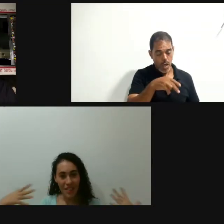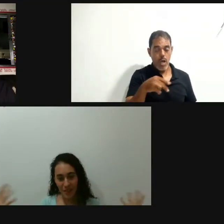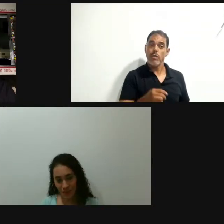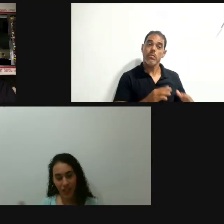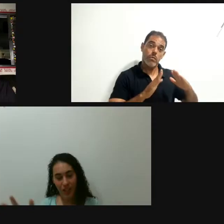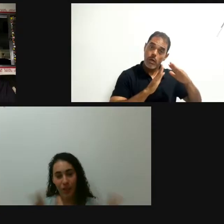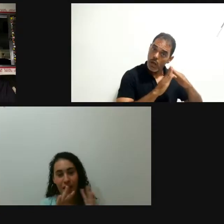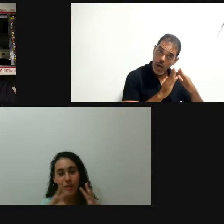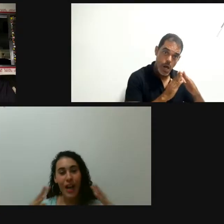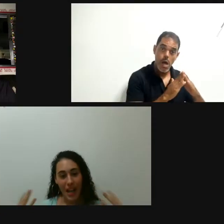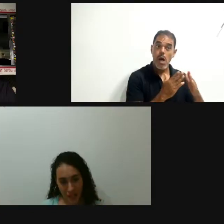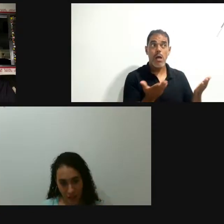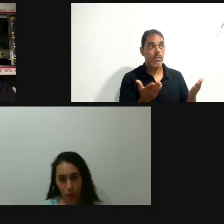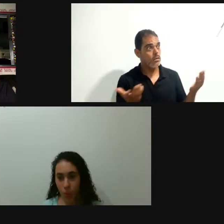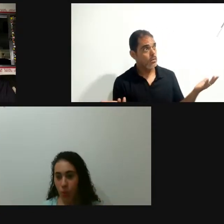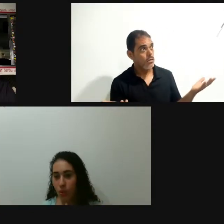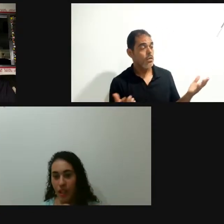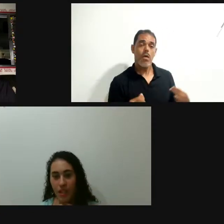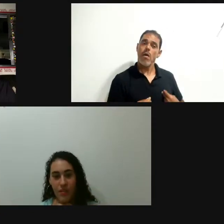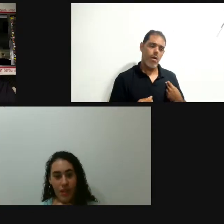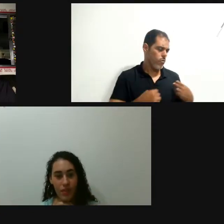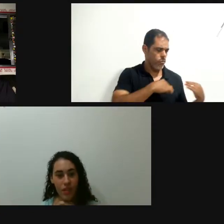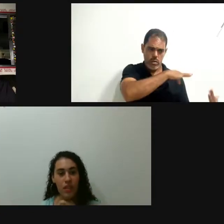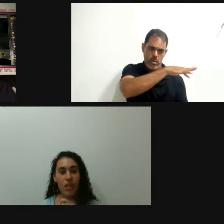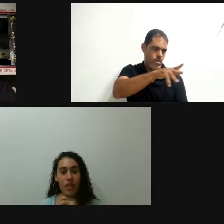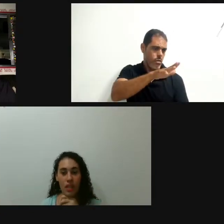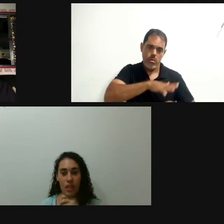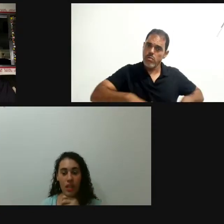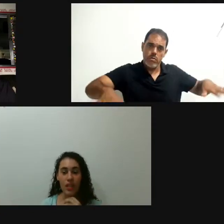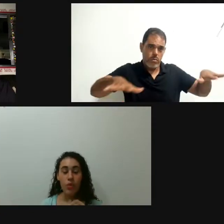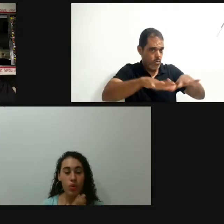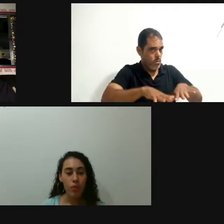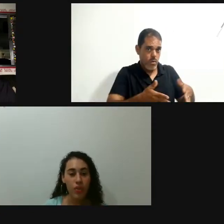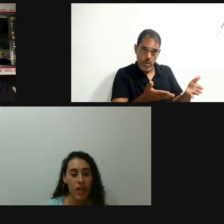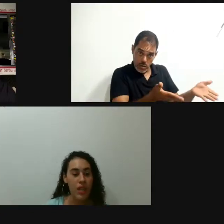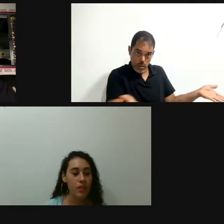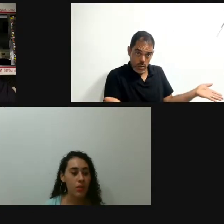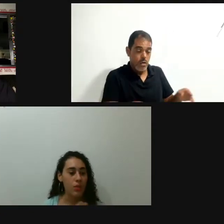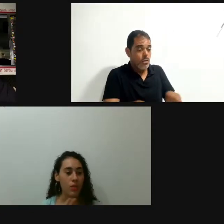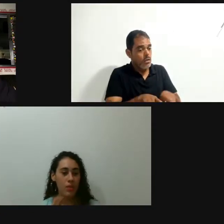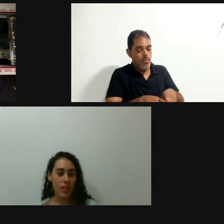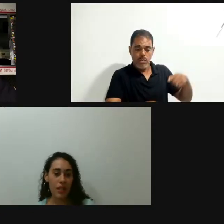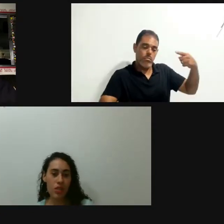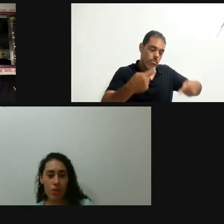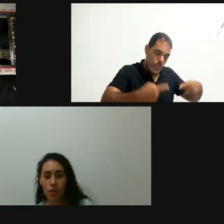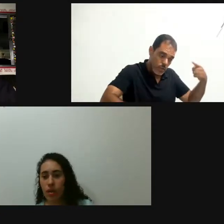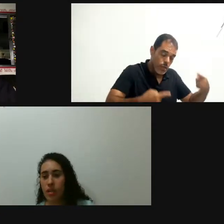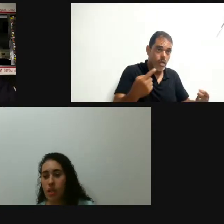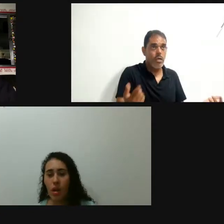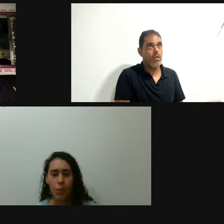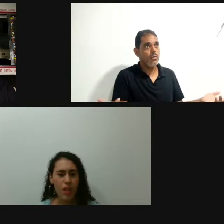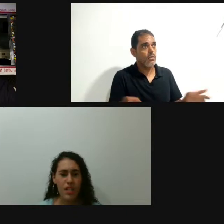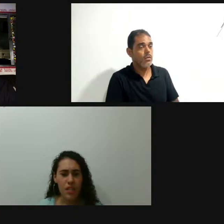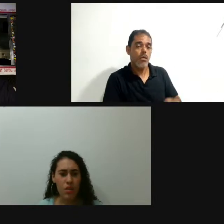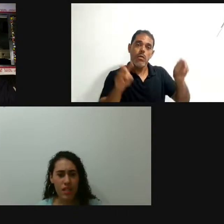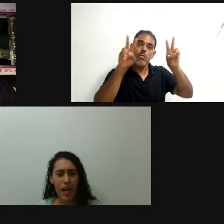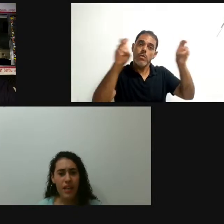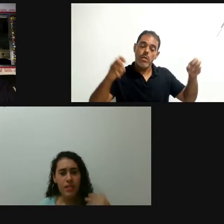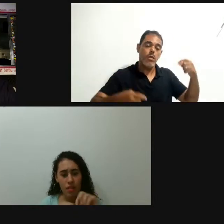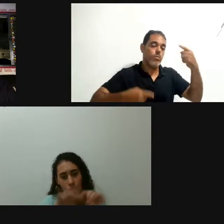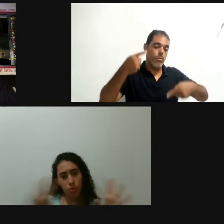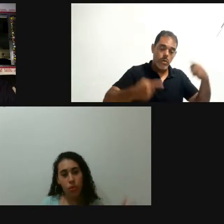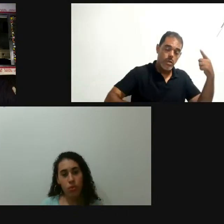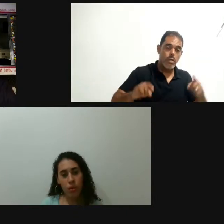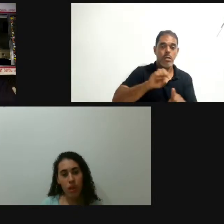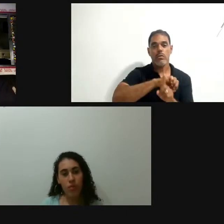casas deles. No caso, é esse o mundo que eles vivem. E tem os conflitos, as questões políticas,